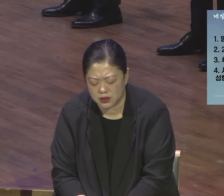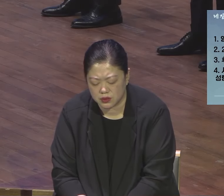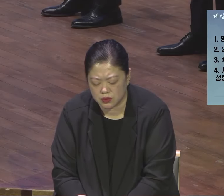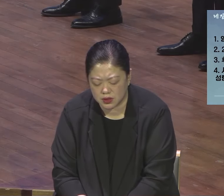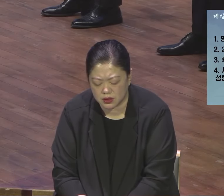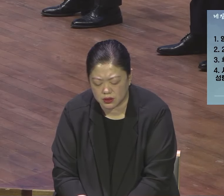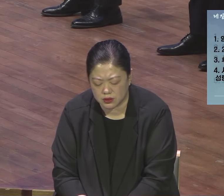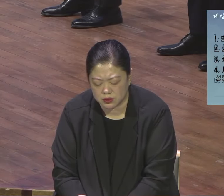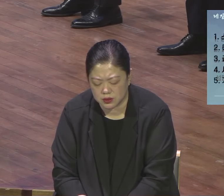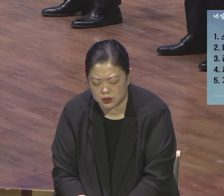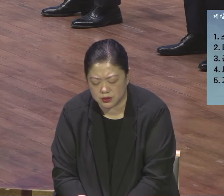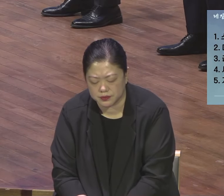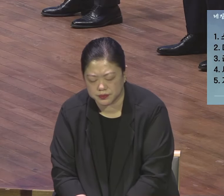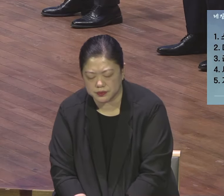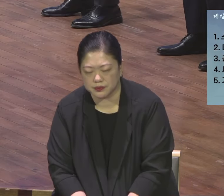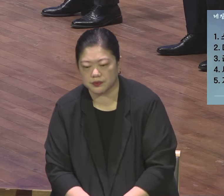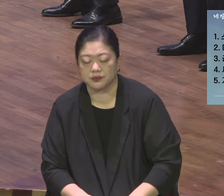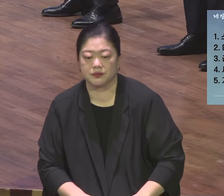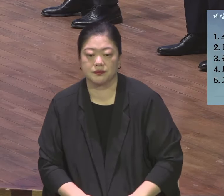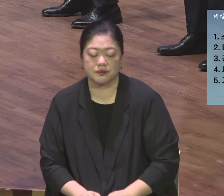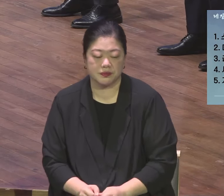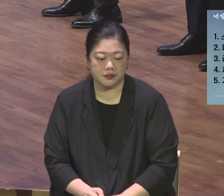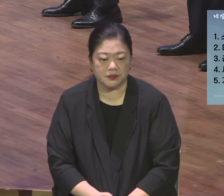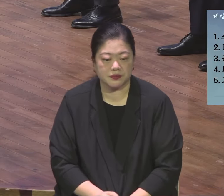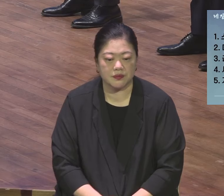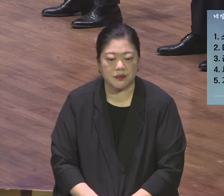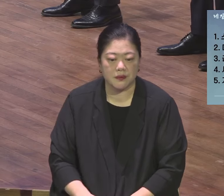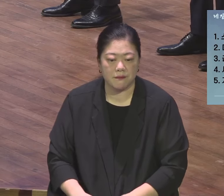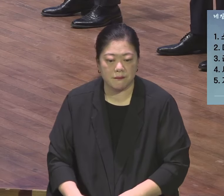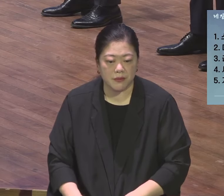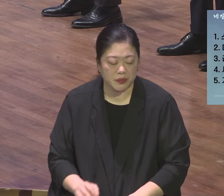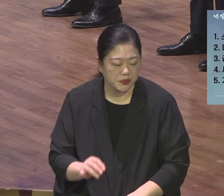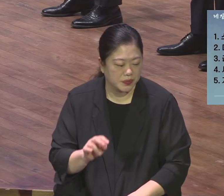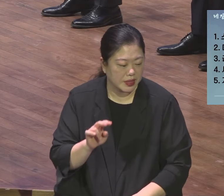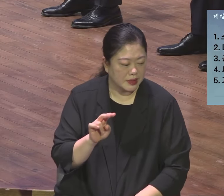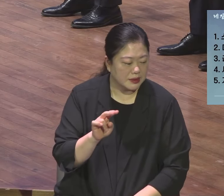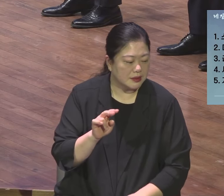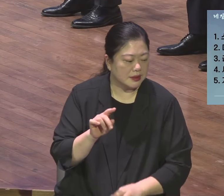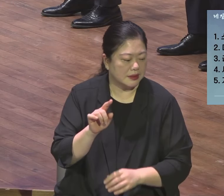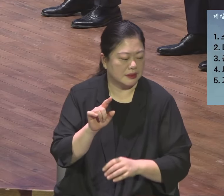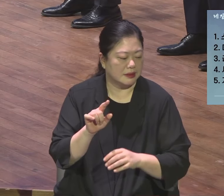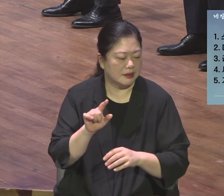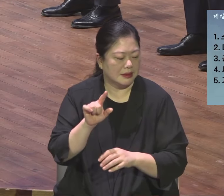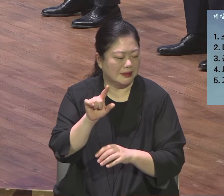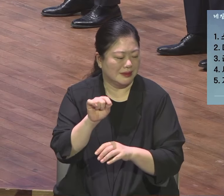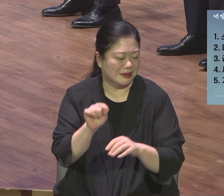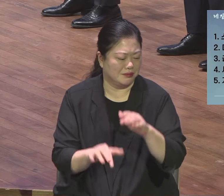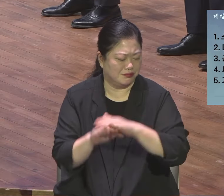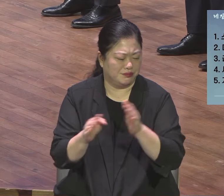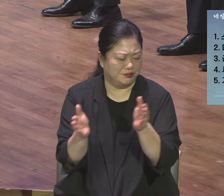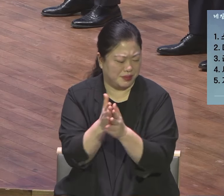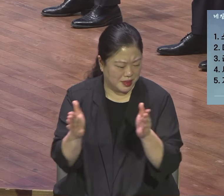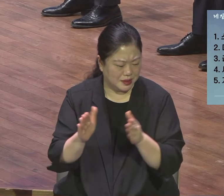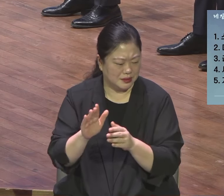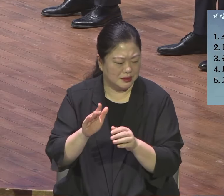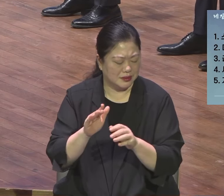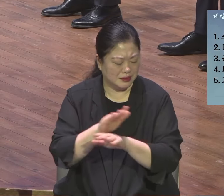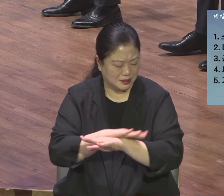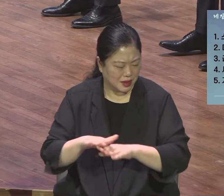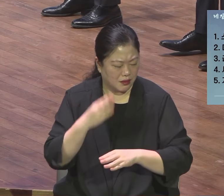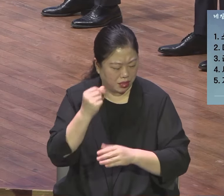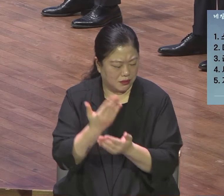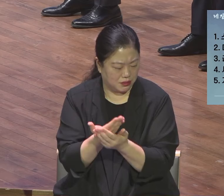기도하겠습니다. 스타트만 2025를 향해 달려가는 예언교회 되게 하여 주옵소서. 연합선교회의 원리스를 위하여서,